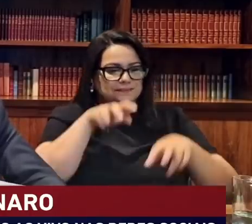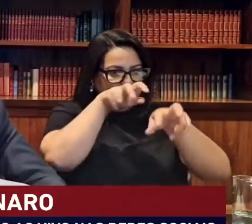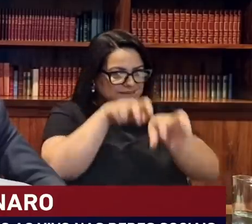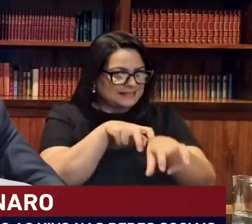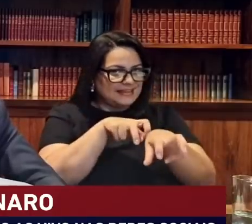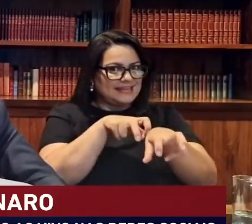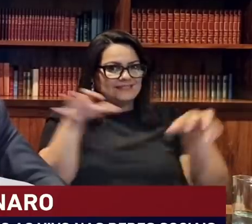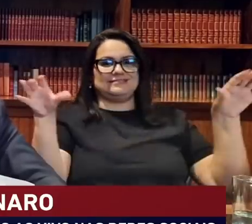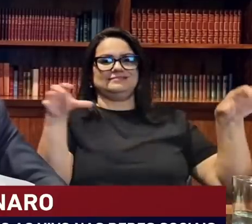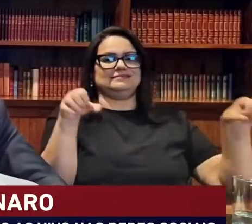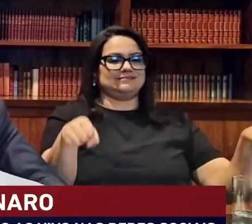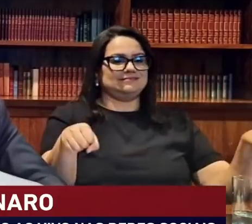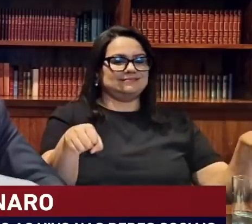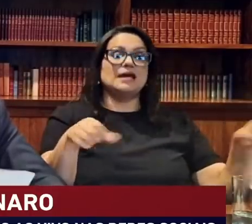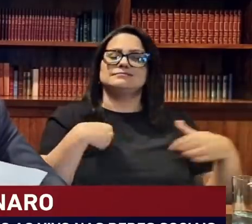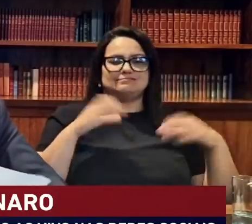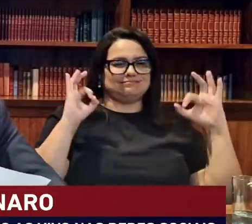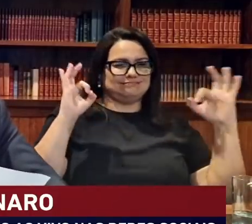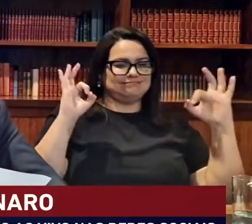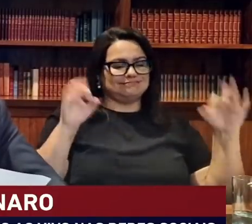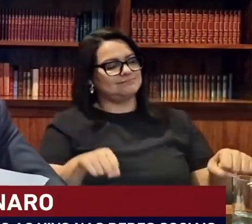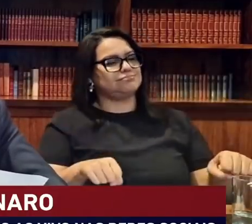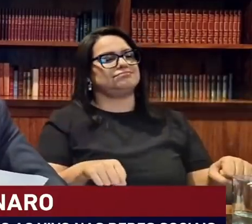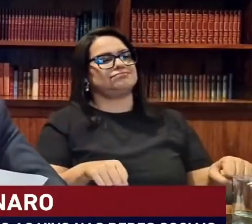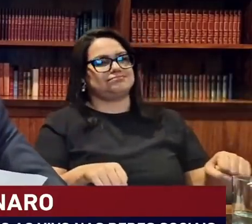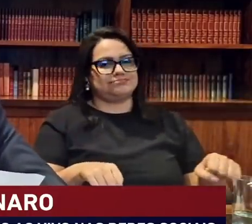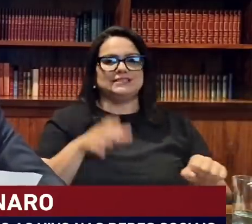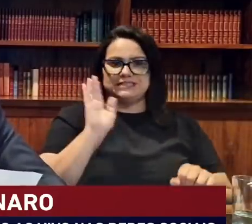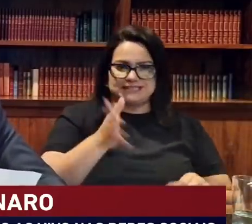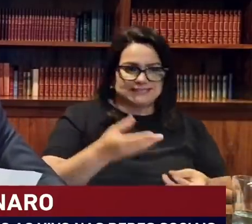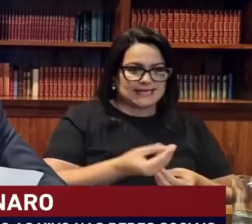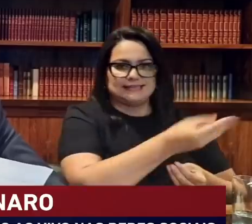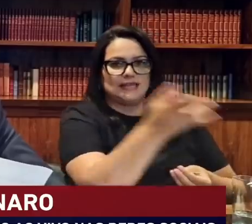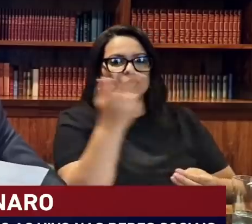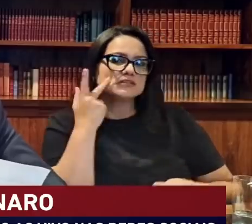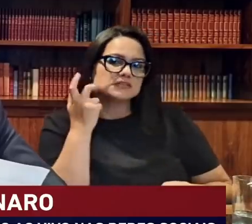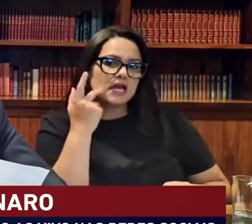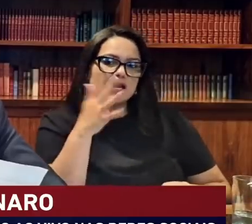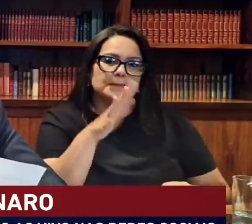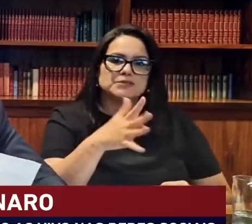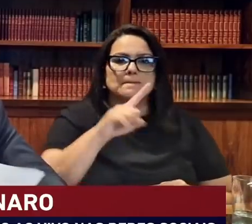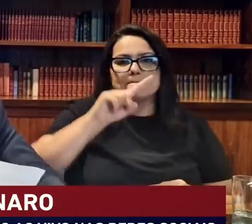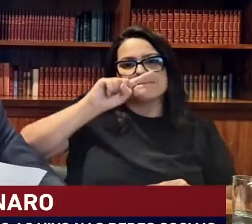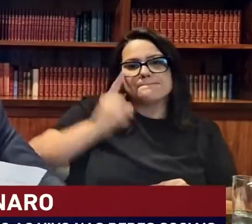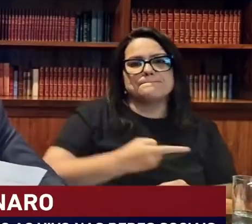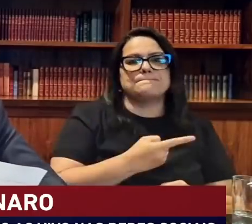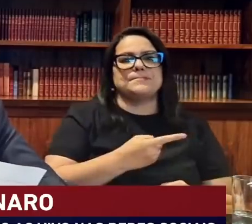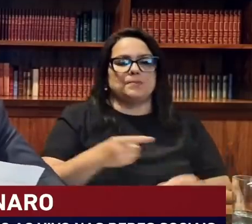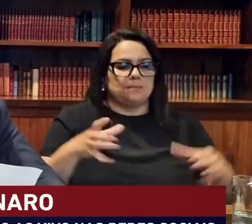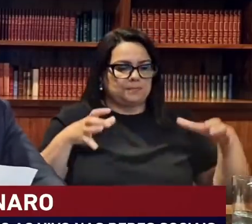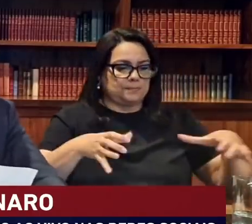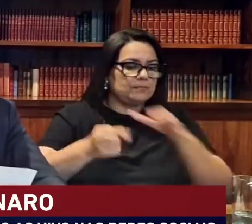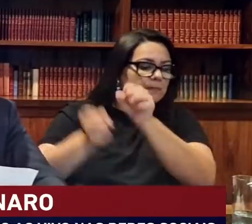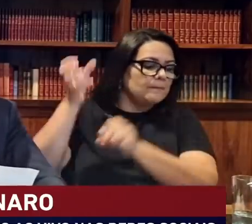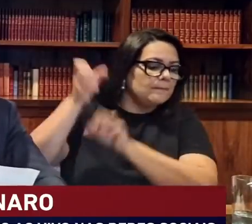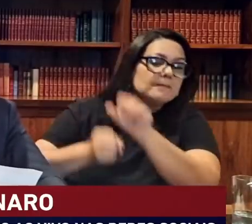Tá? Alto estilo. E lá nós já entregamos no Ceará aproximadamente 1000 poços perfurados